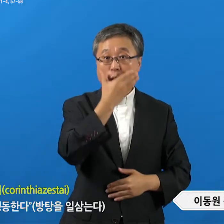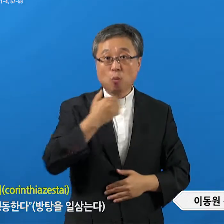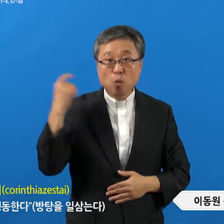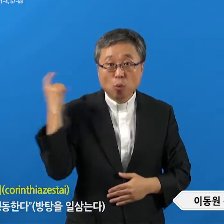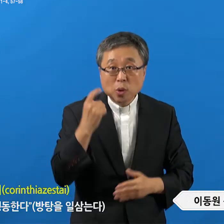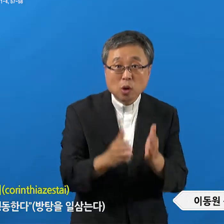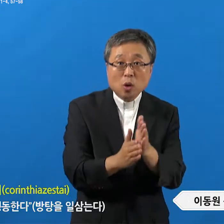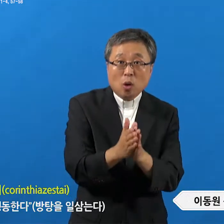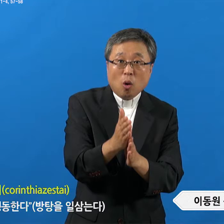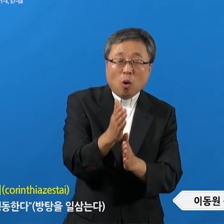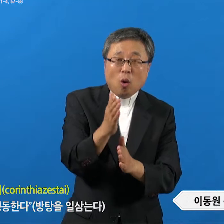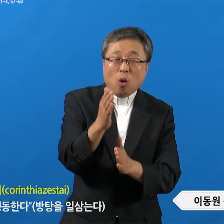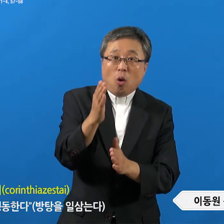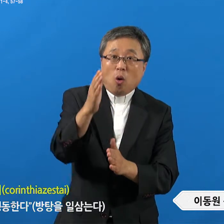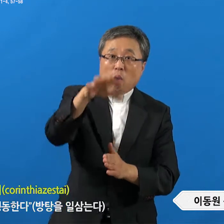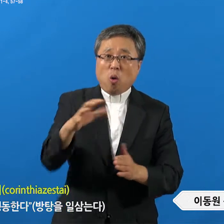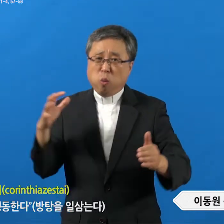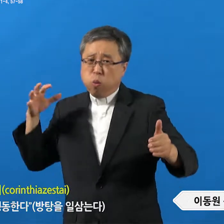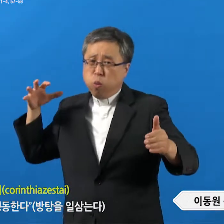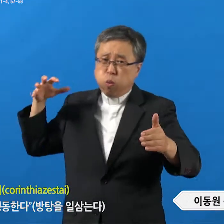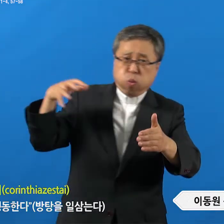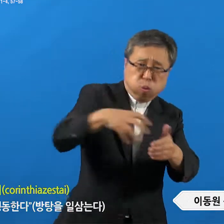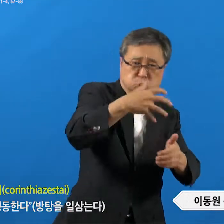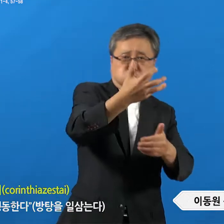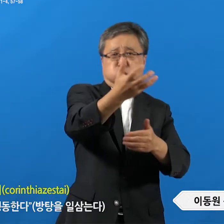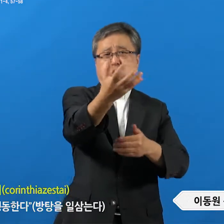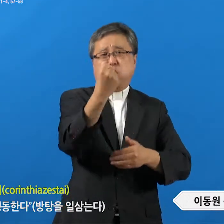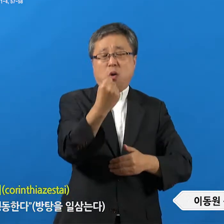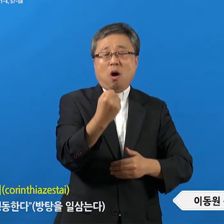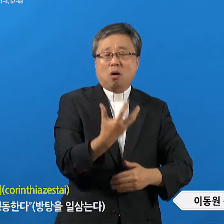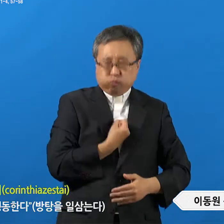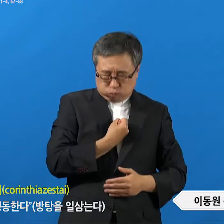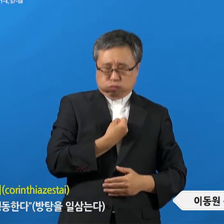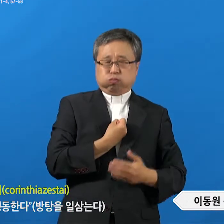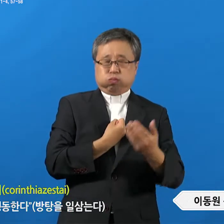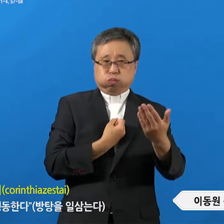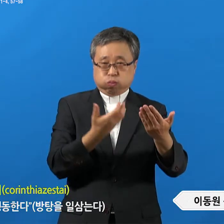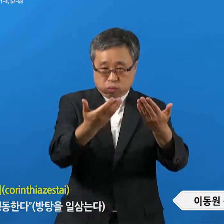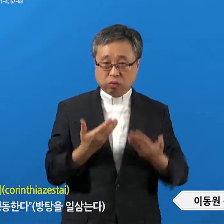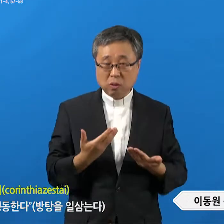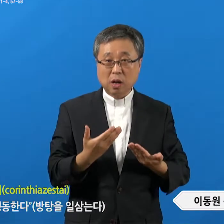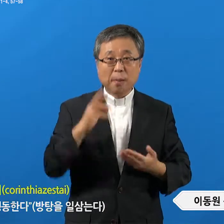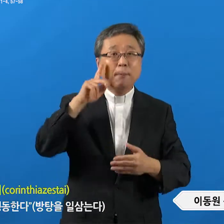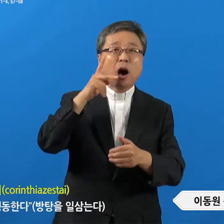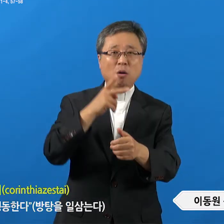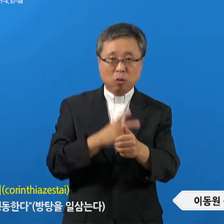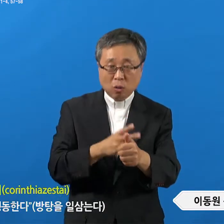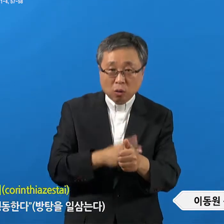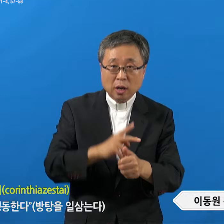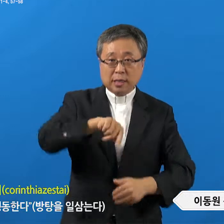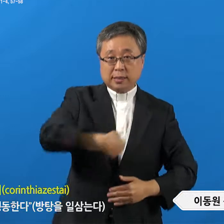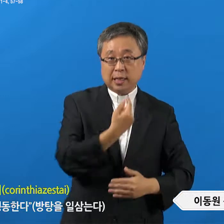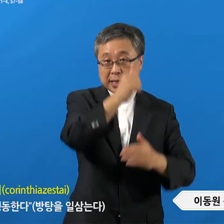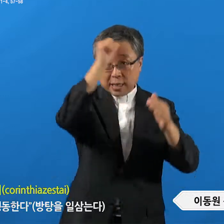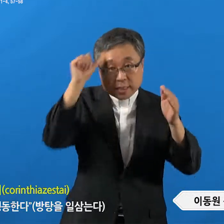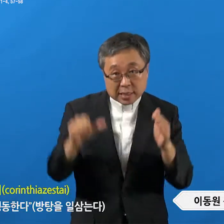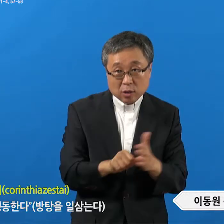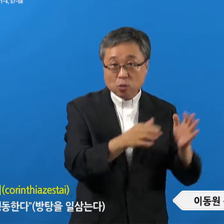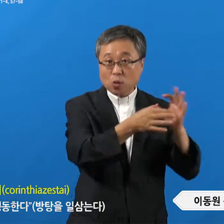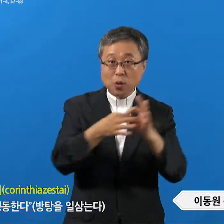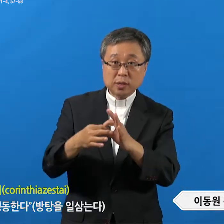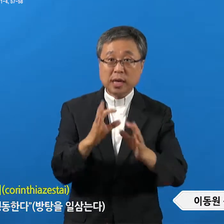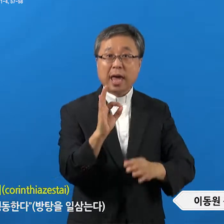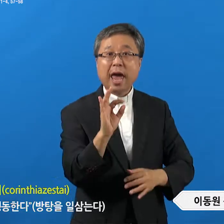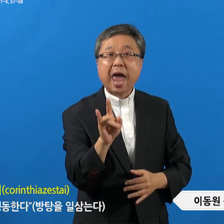이 도시를 강타했습니다. 이 도시에 거대한 충격을 주었습니다. 바울은 자기 일생을 통해서